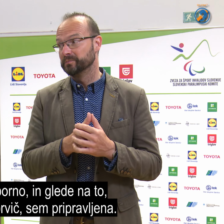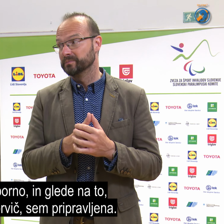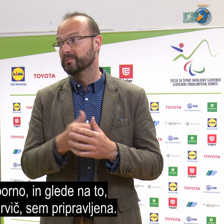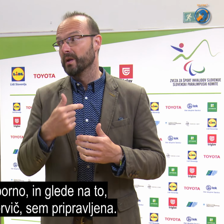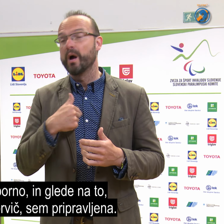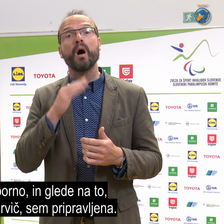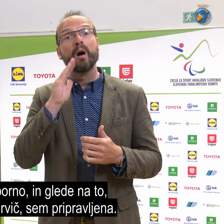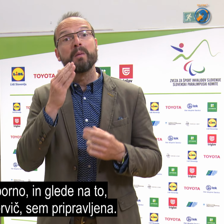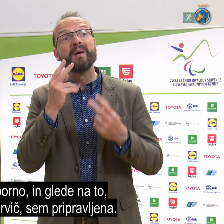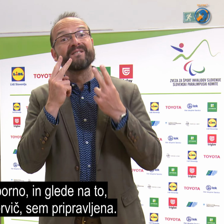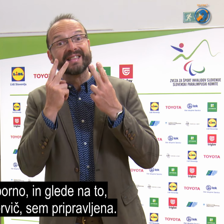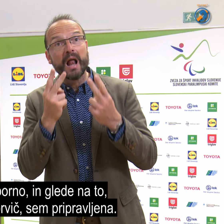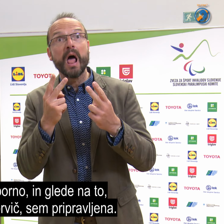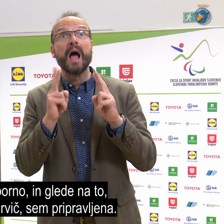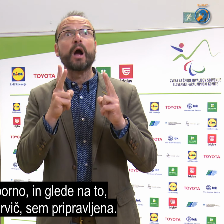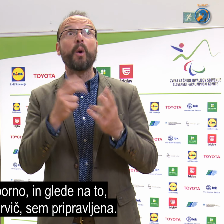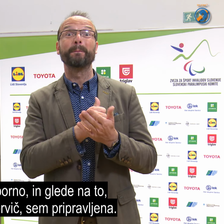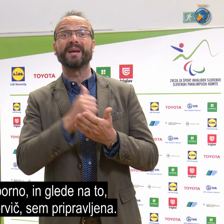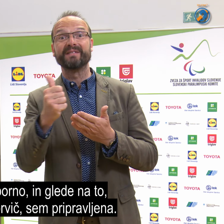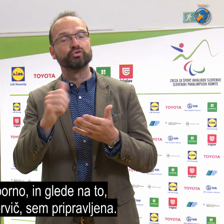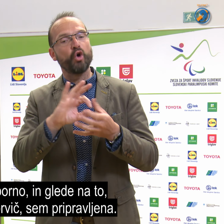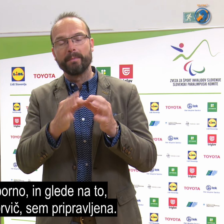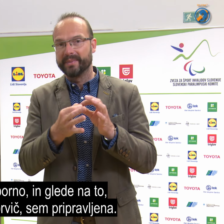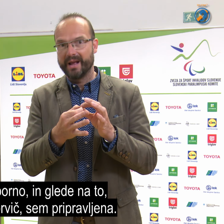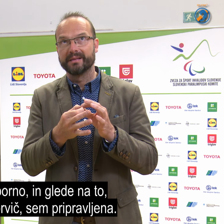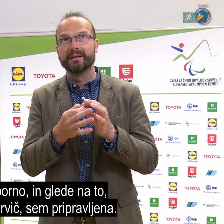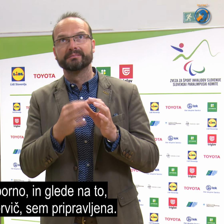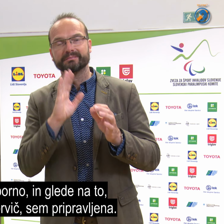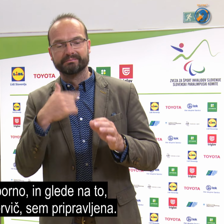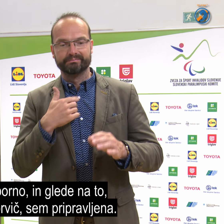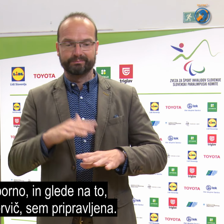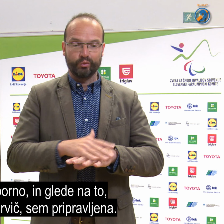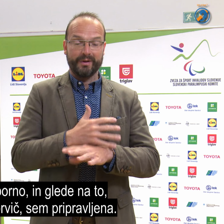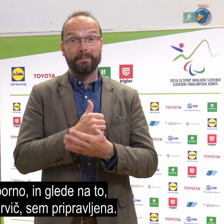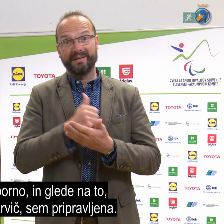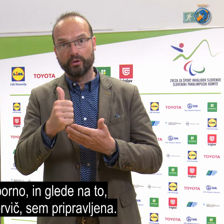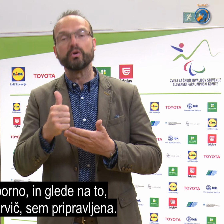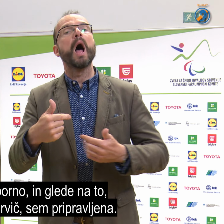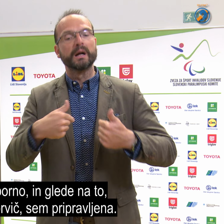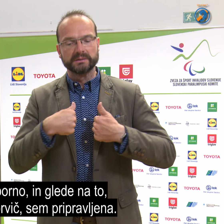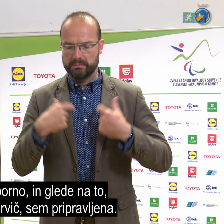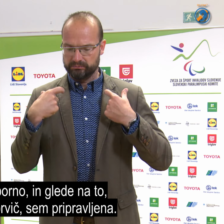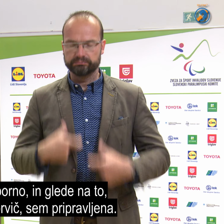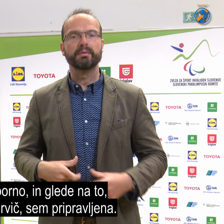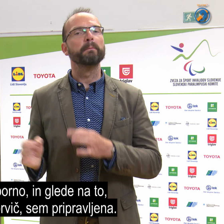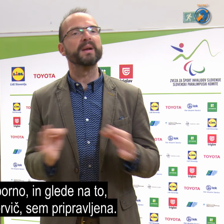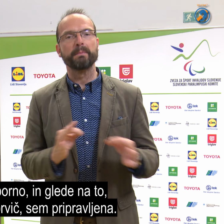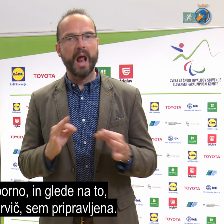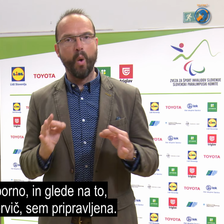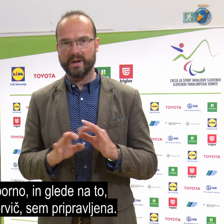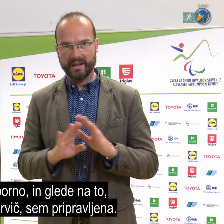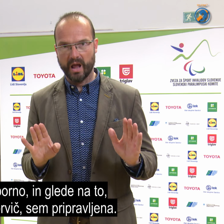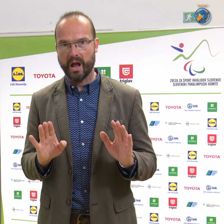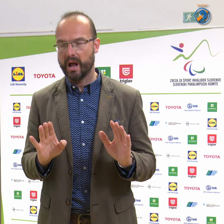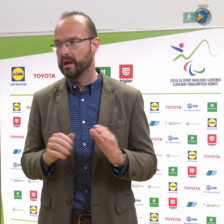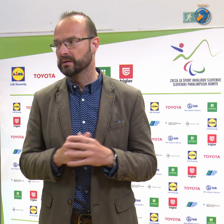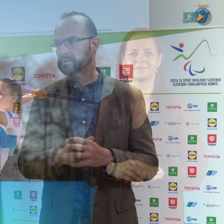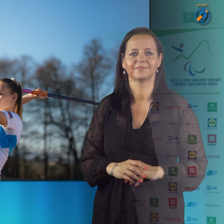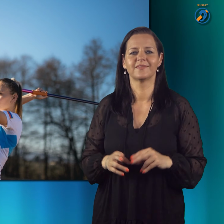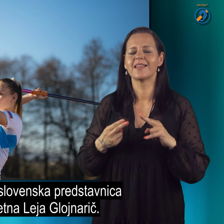Bom videl, kako izgleda prvič olimpijske igre. Sem pripravljena.